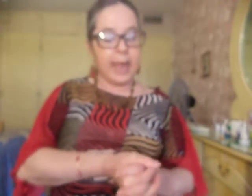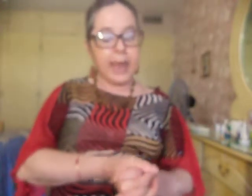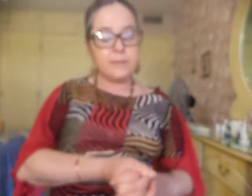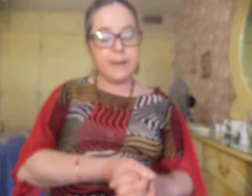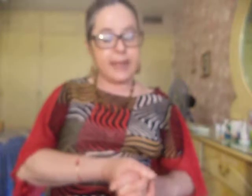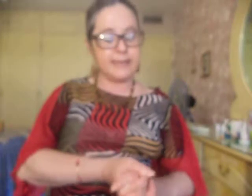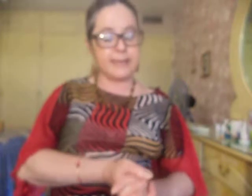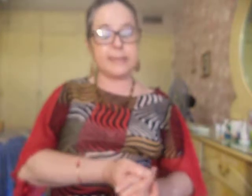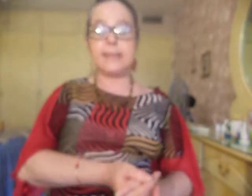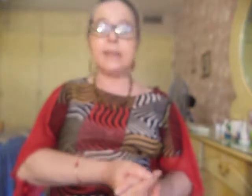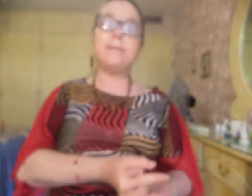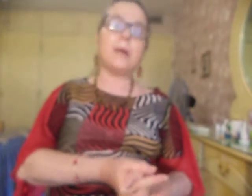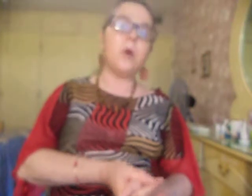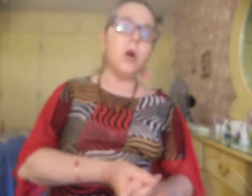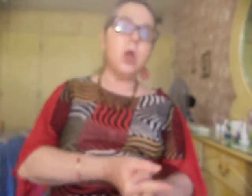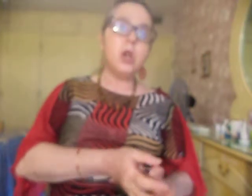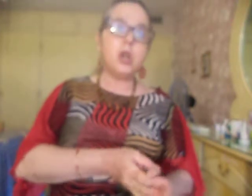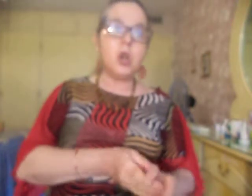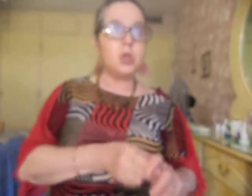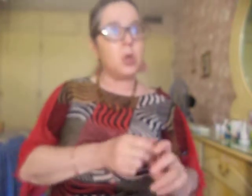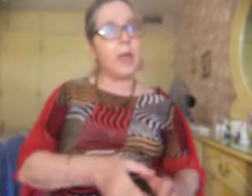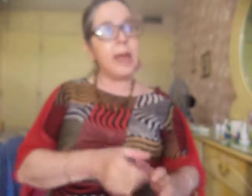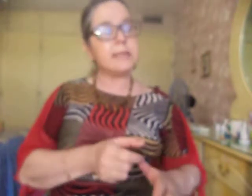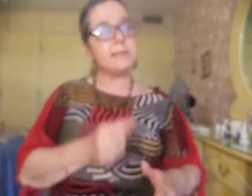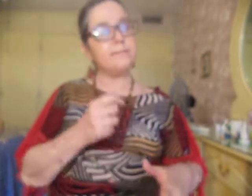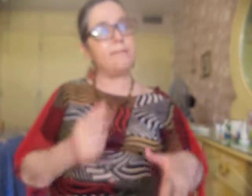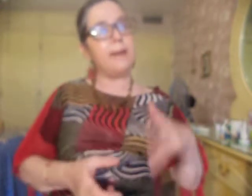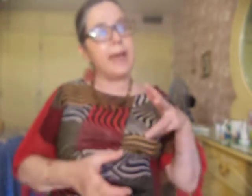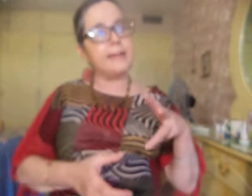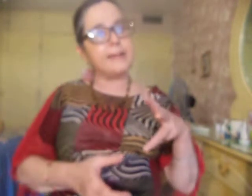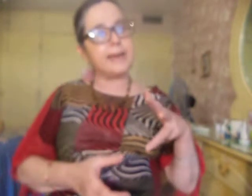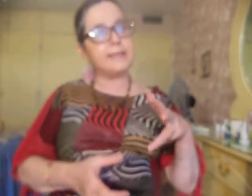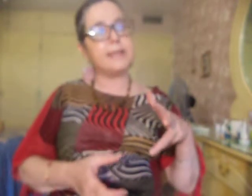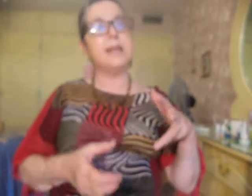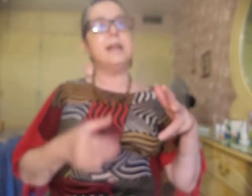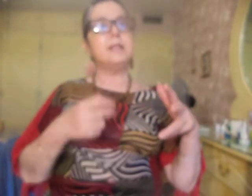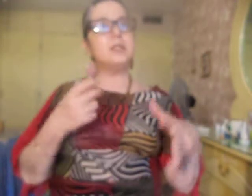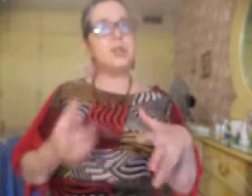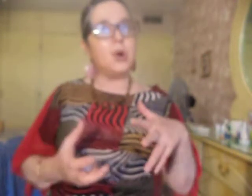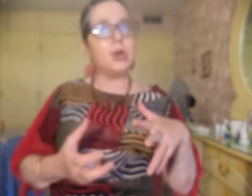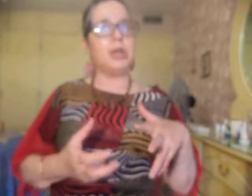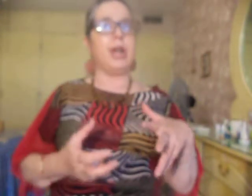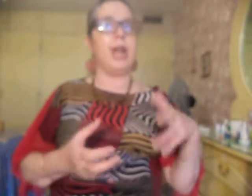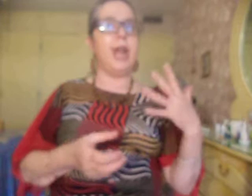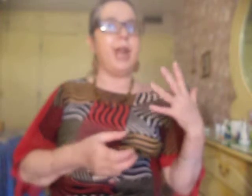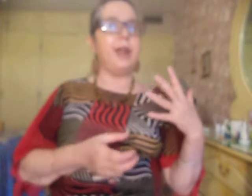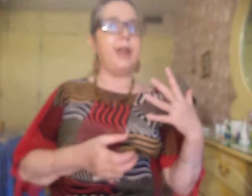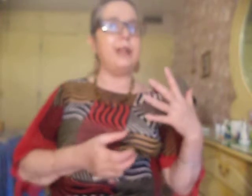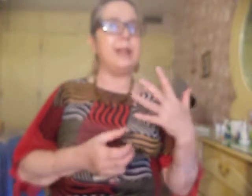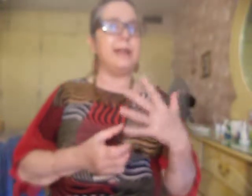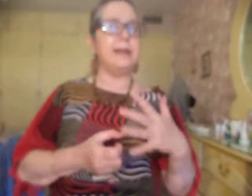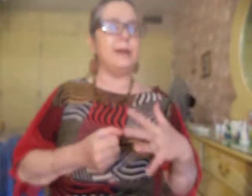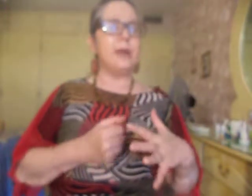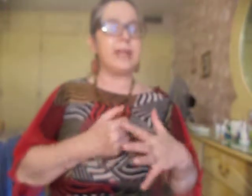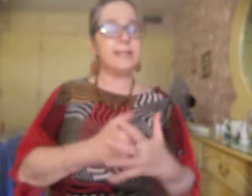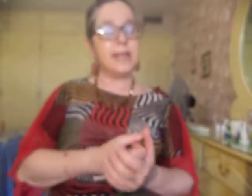las plantas. Sin embargo, no todas las plantas son de origen